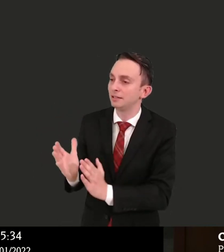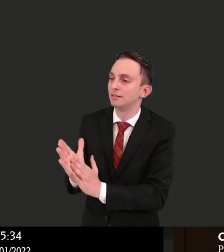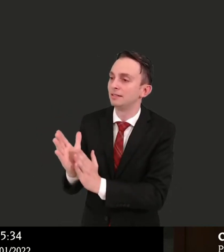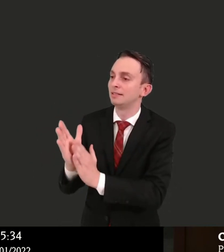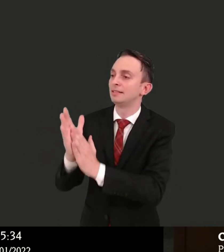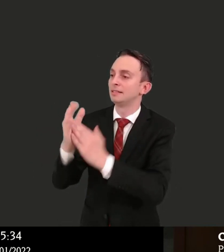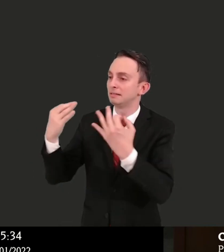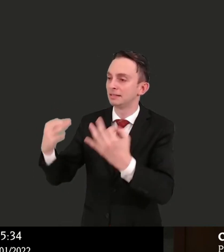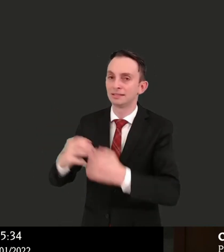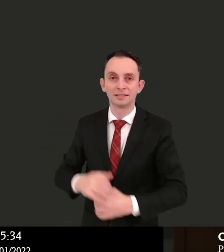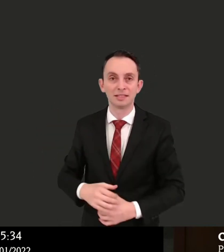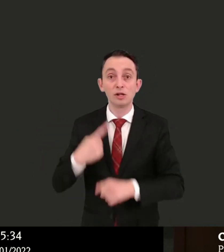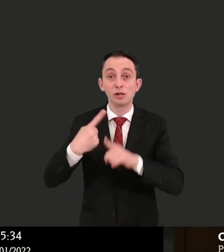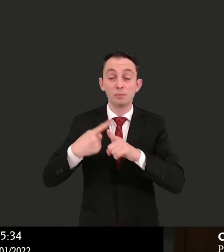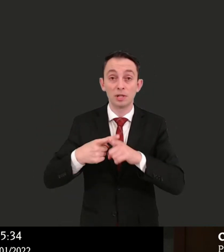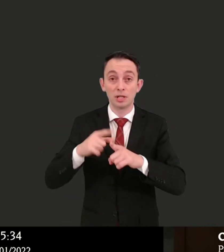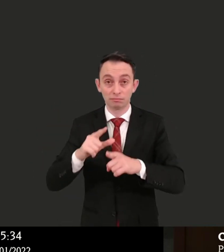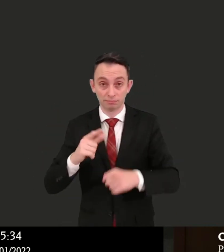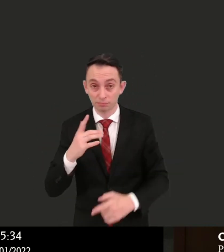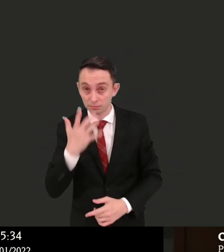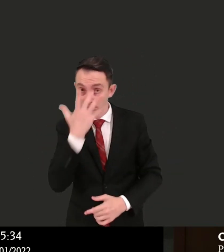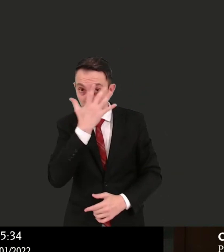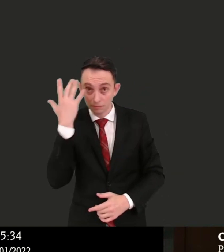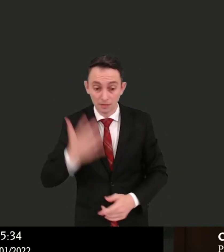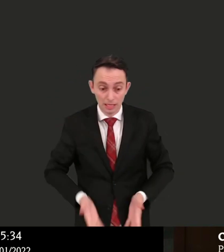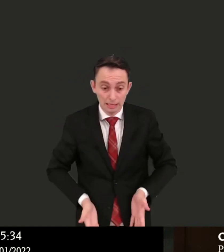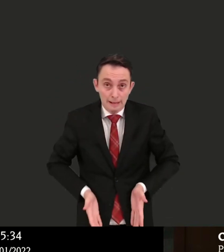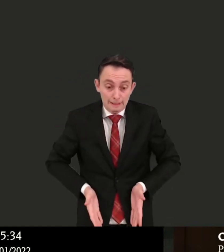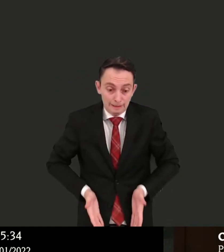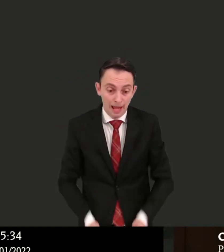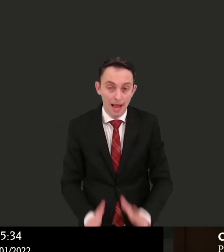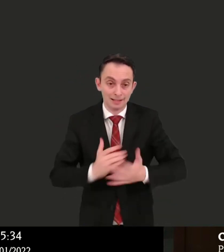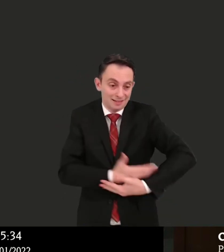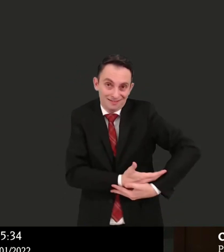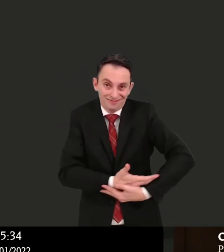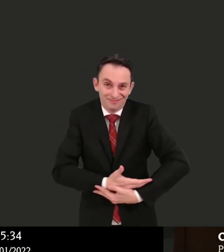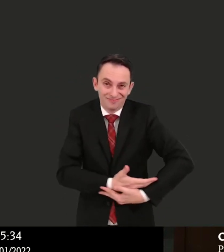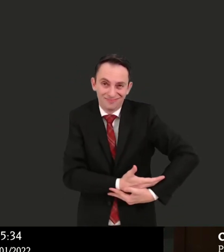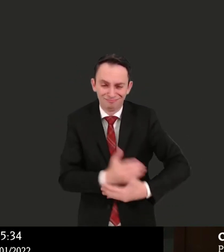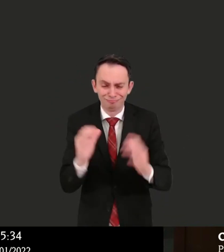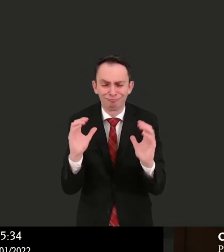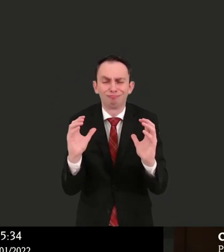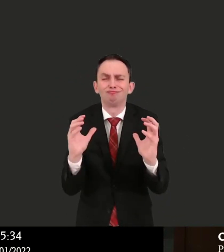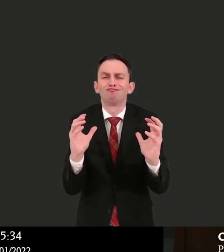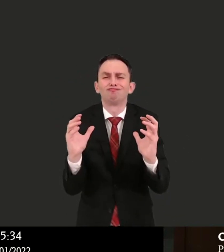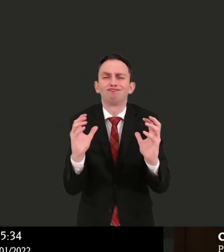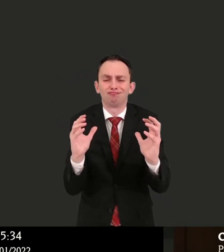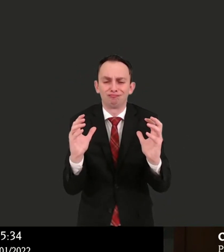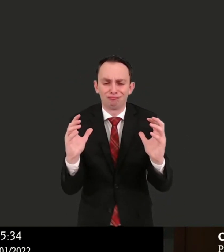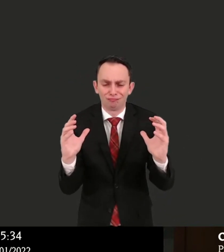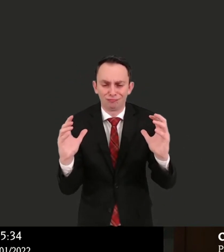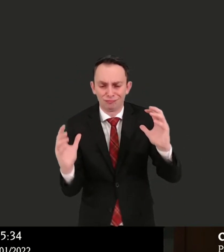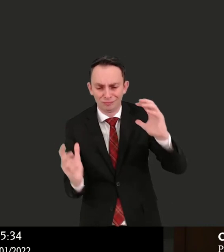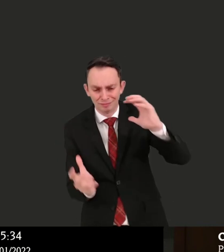curso, a marcha da vida. A marcha da vida é o nascimento, o crescimento, a maturidade, velhice